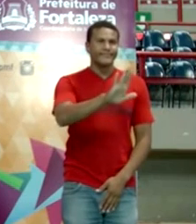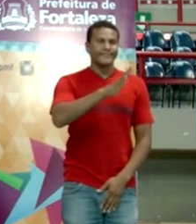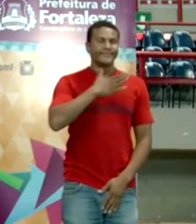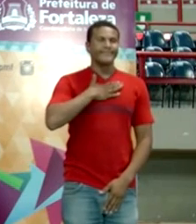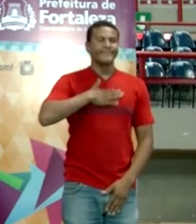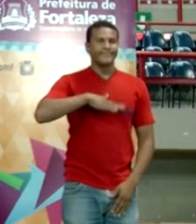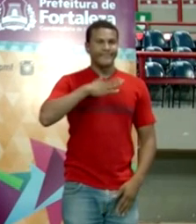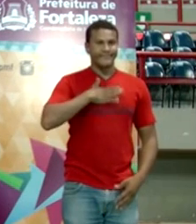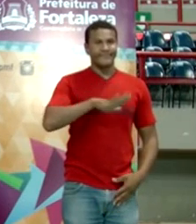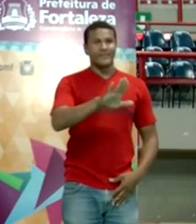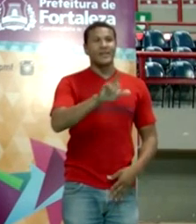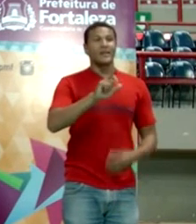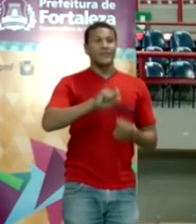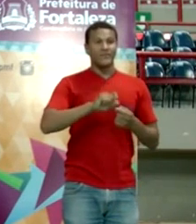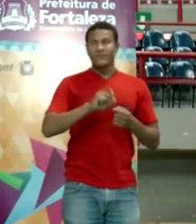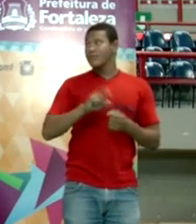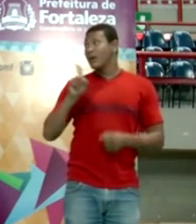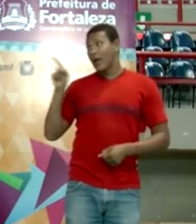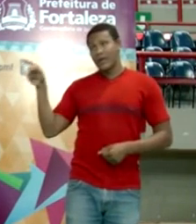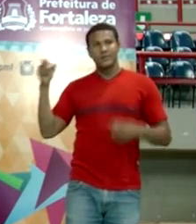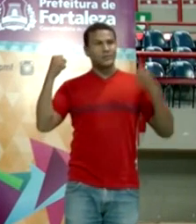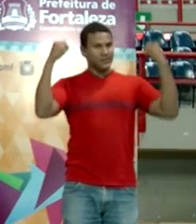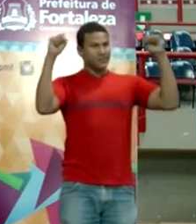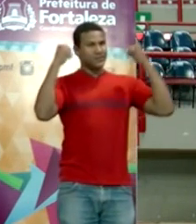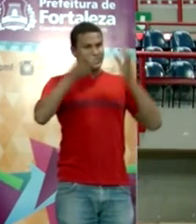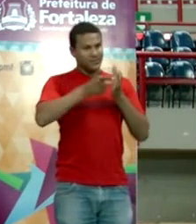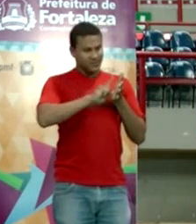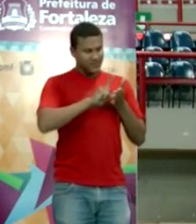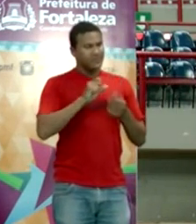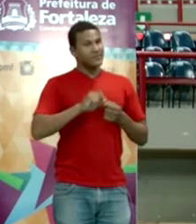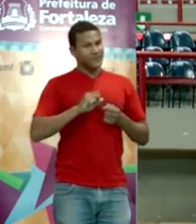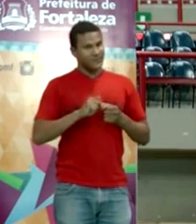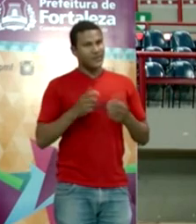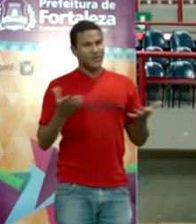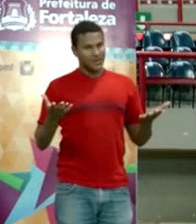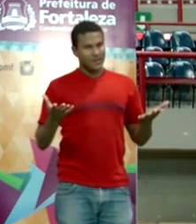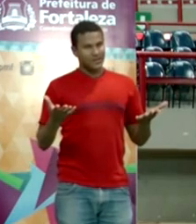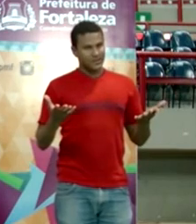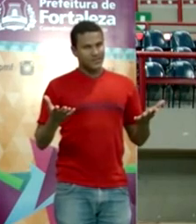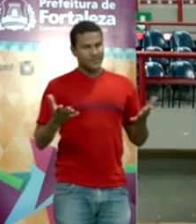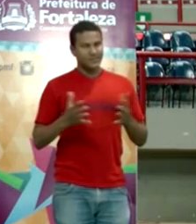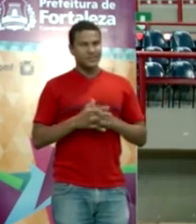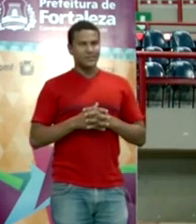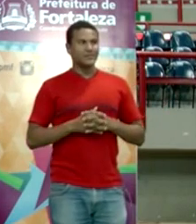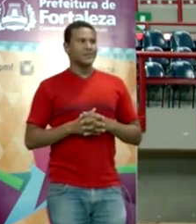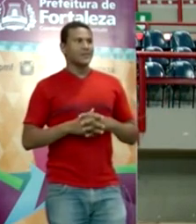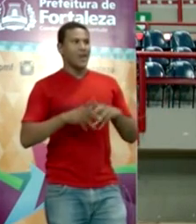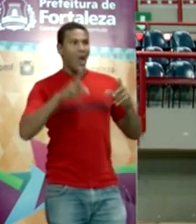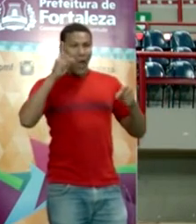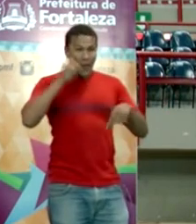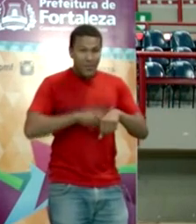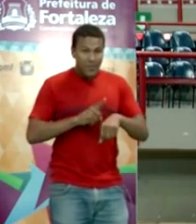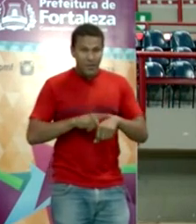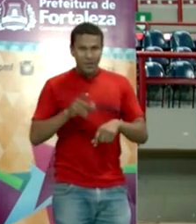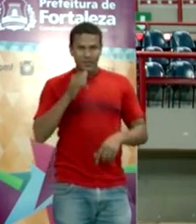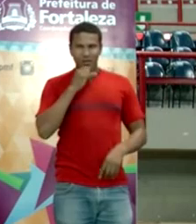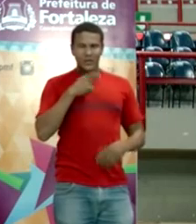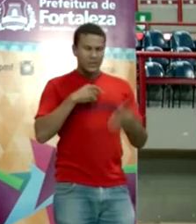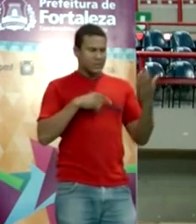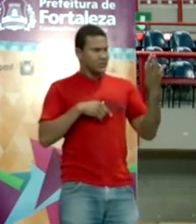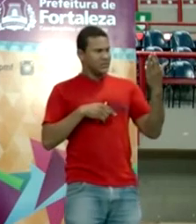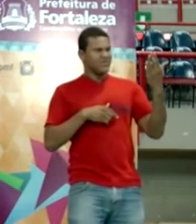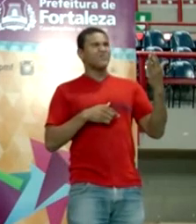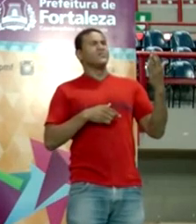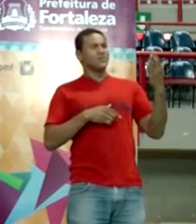Relaxa. Faz a ginástica laboral. Relaxa na hora. Eu sei que tem gente que, poxa, lê